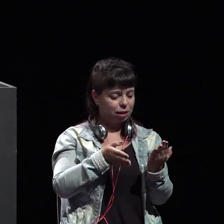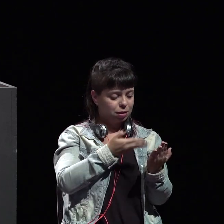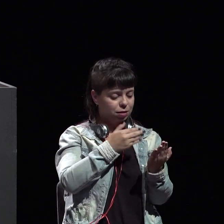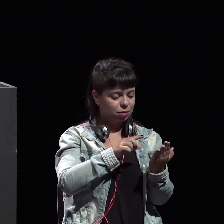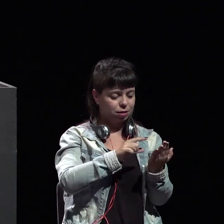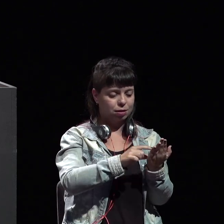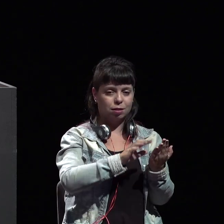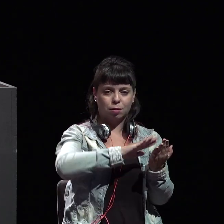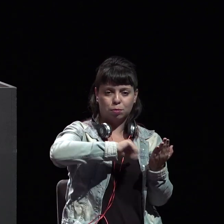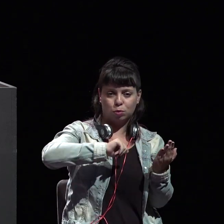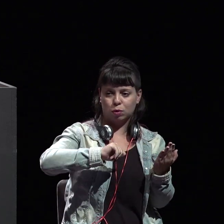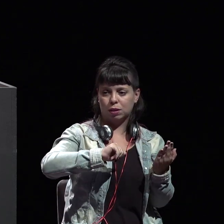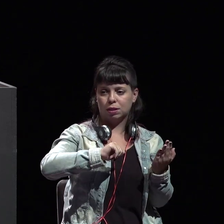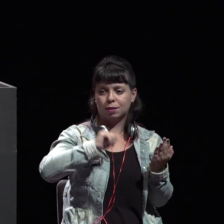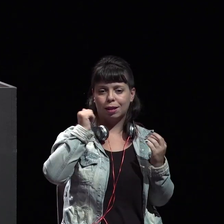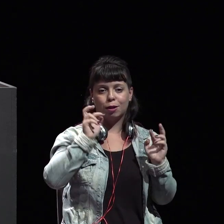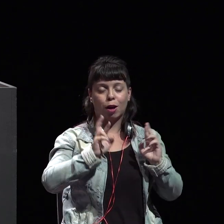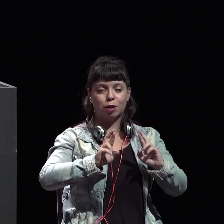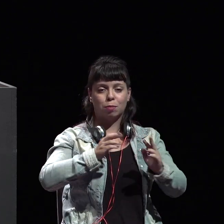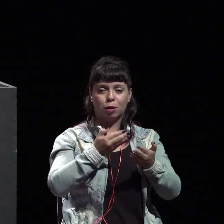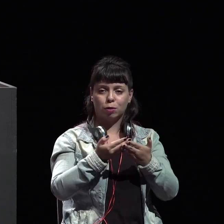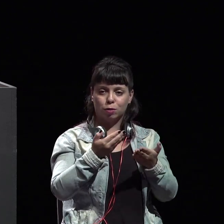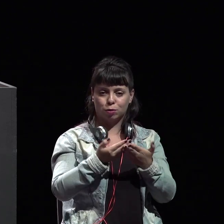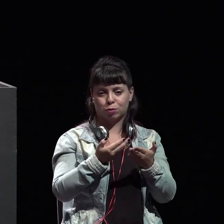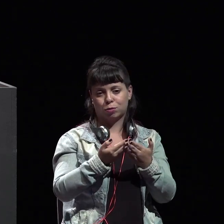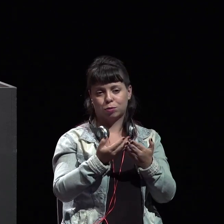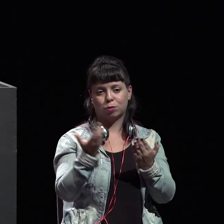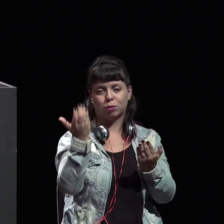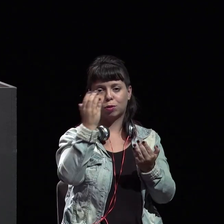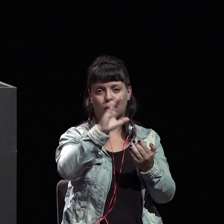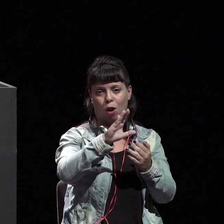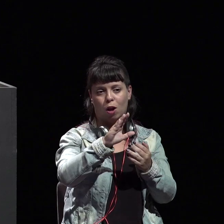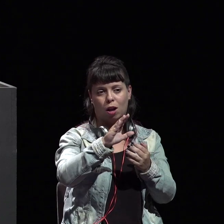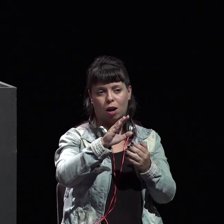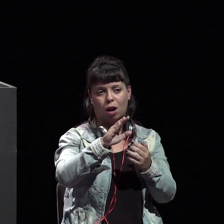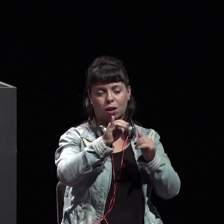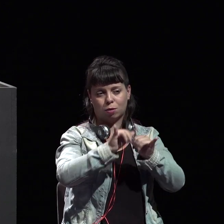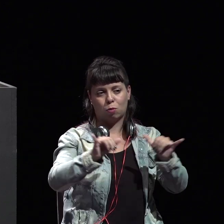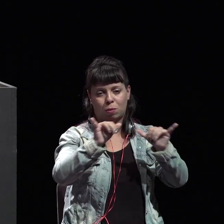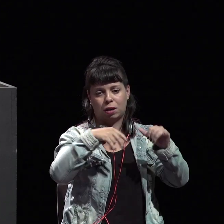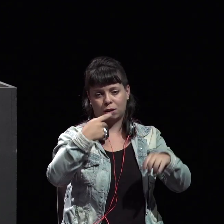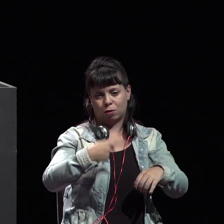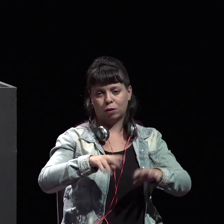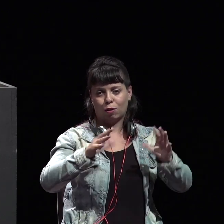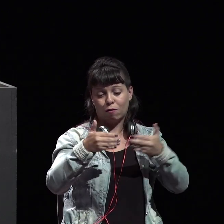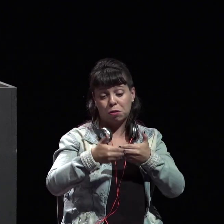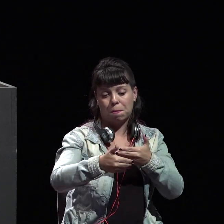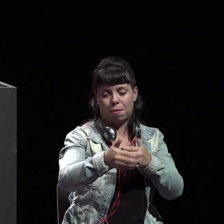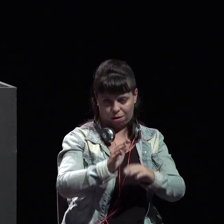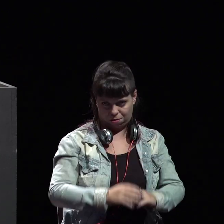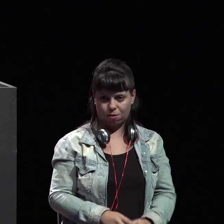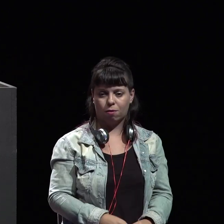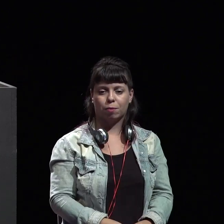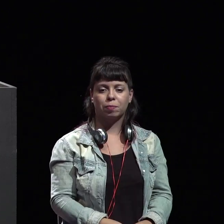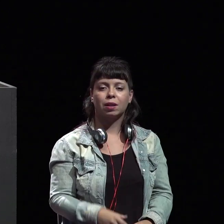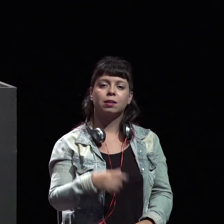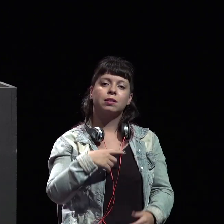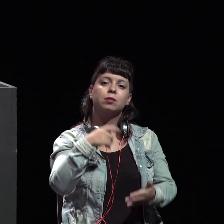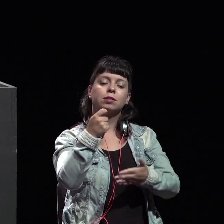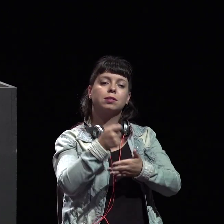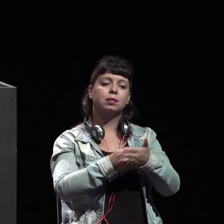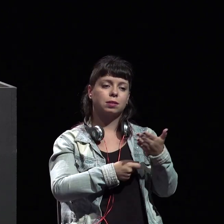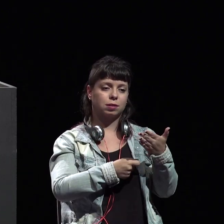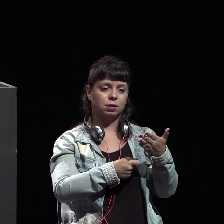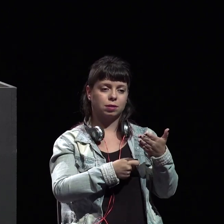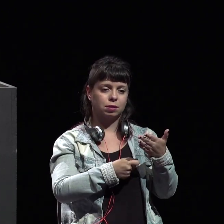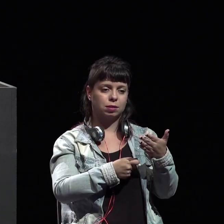esse estudo esteja disponível em breve, né, nas publicações aqui do evento. Então, em um texto intitulado Empire